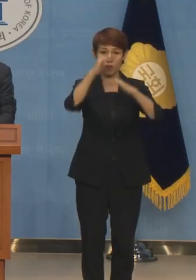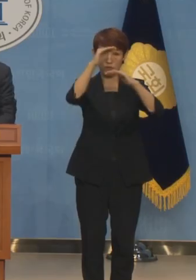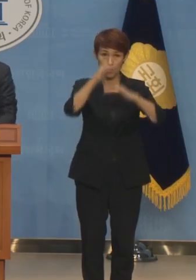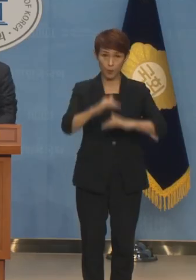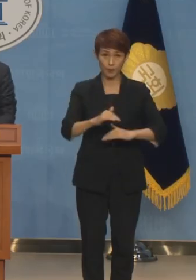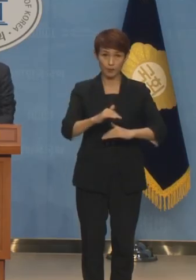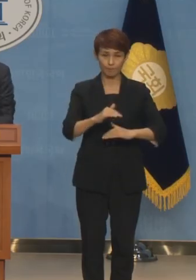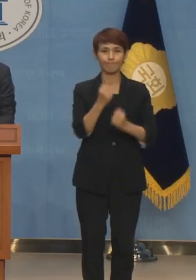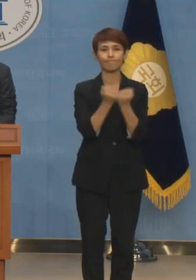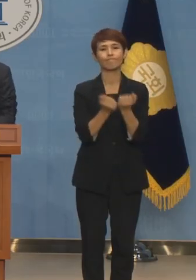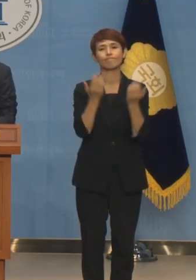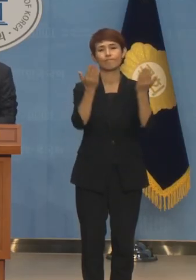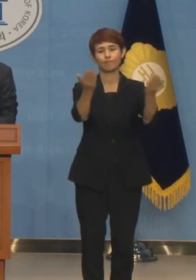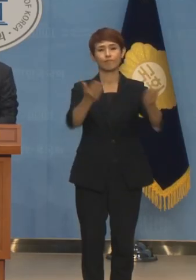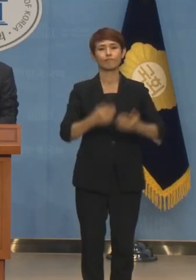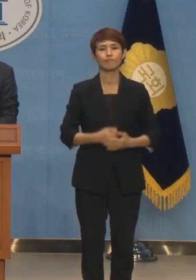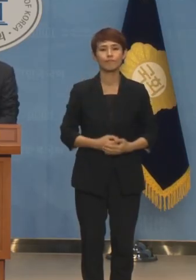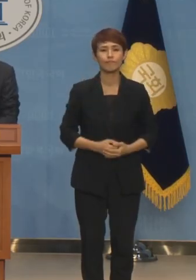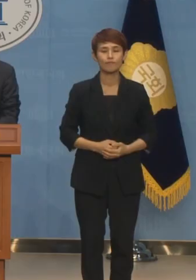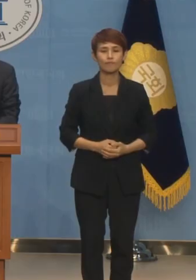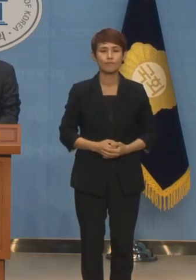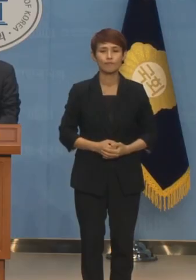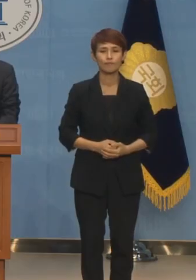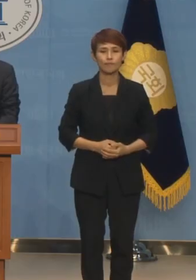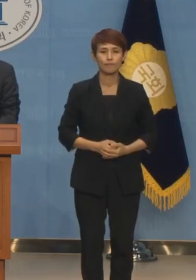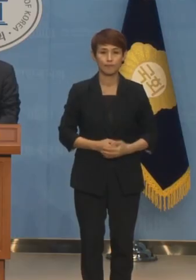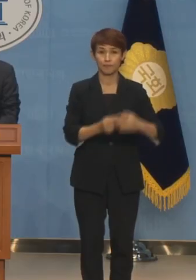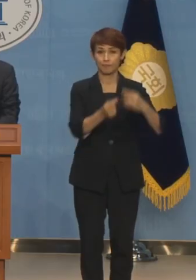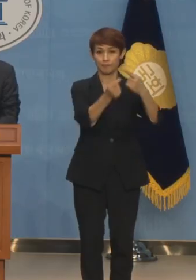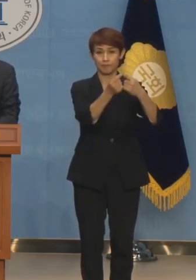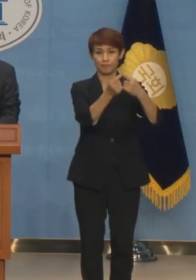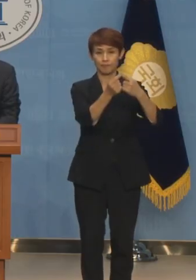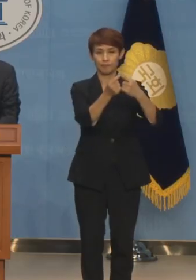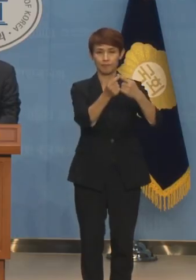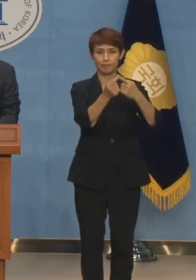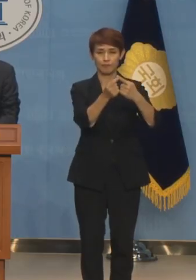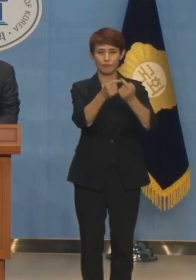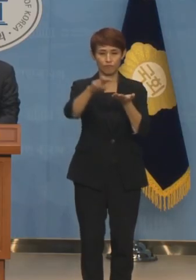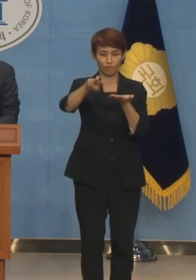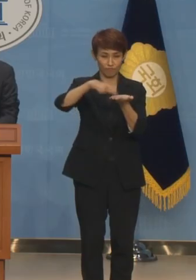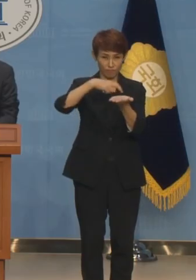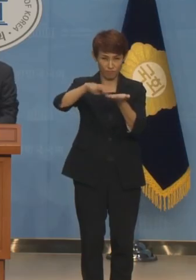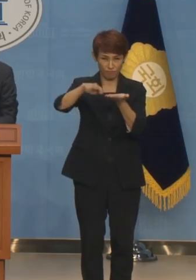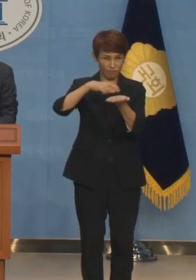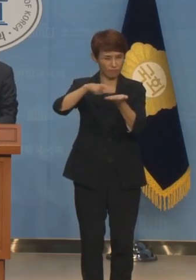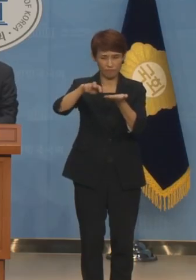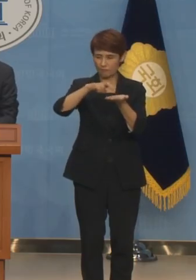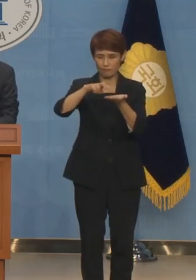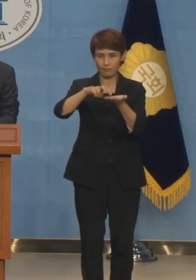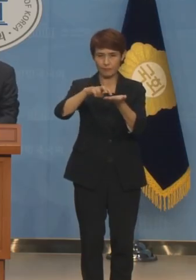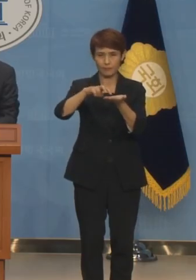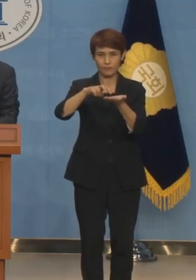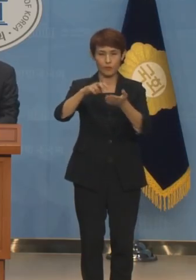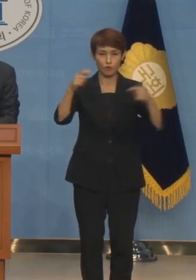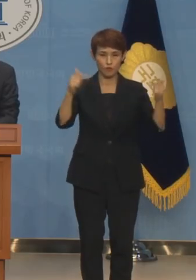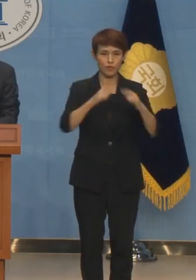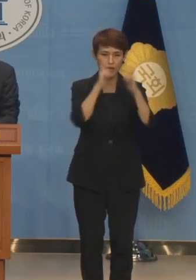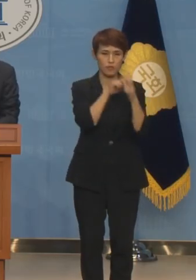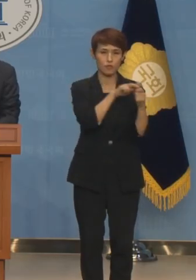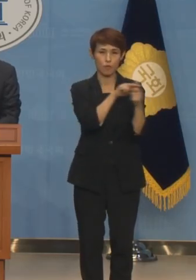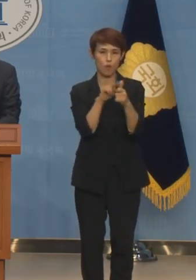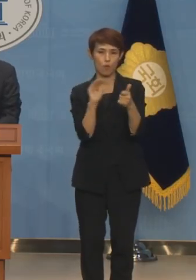내용들을 말씀드리겠습니다. 첫째, 문자 공해를 줄이고 개인정보